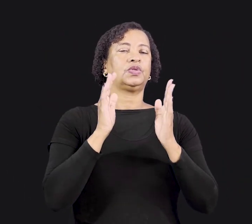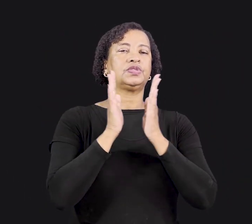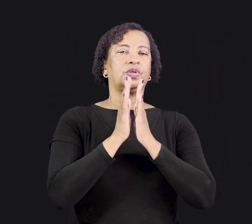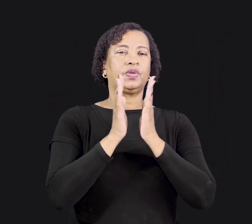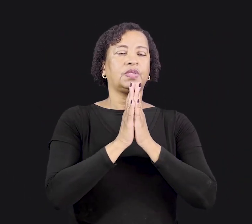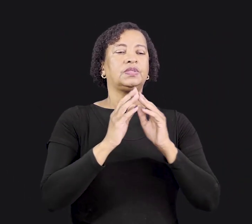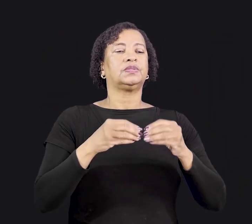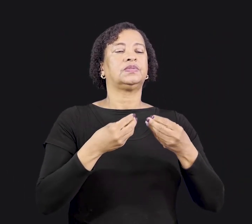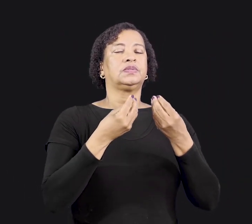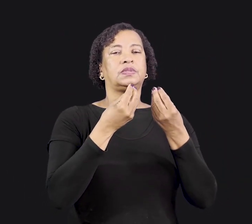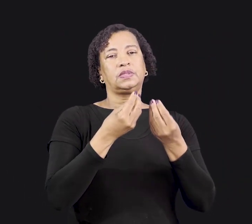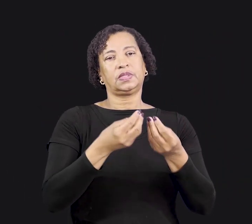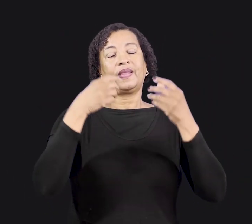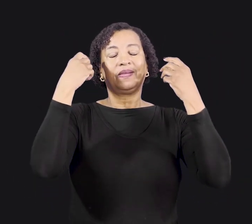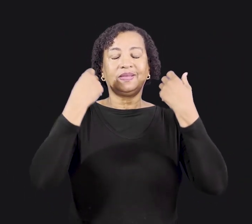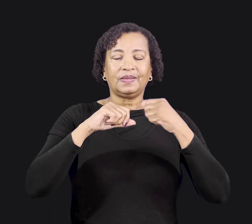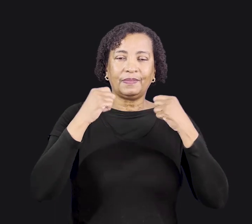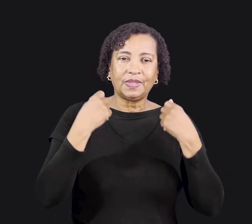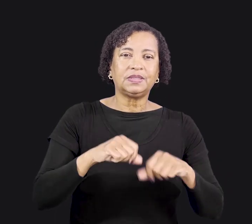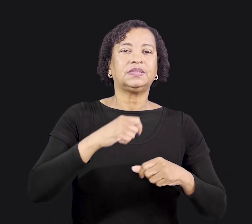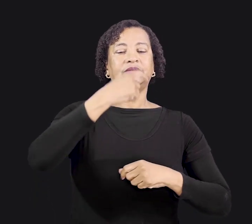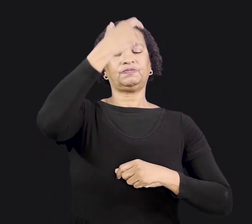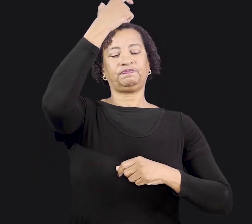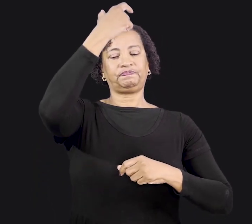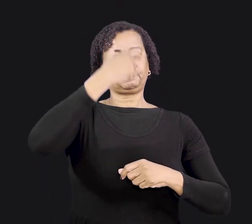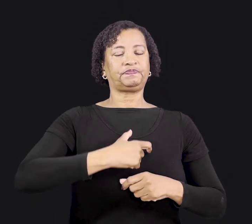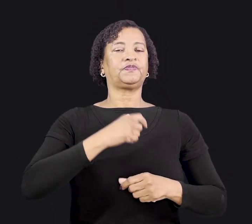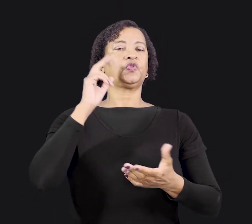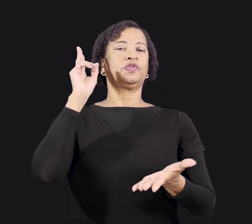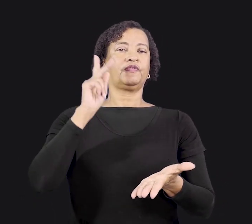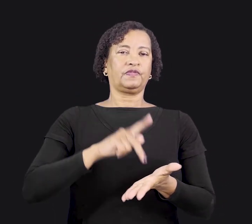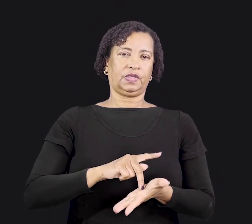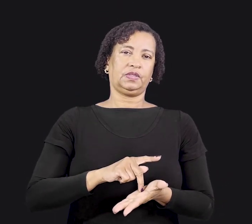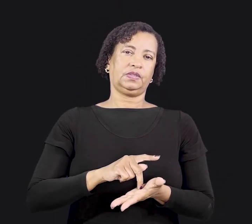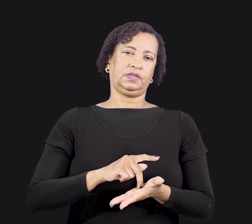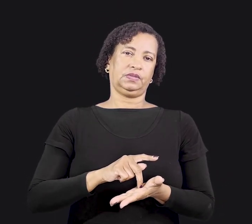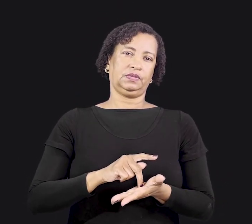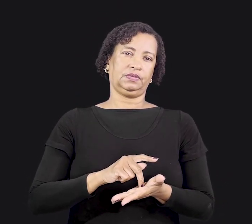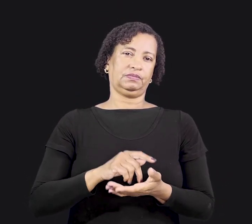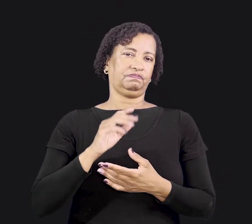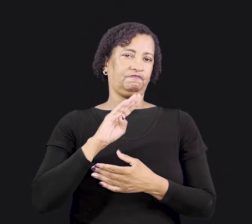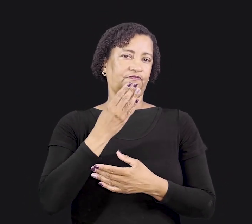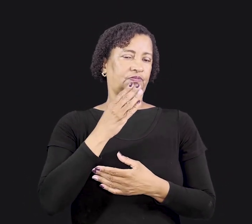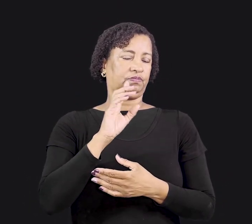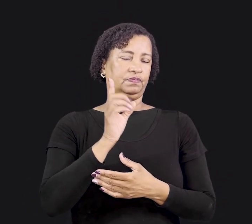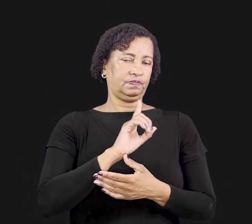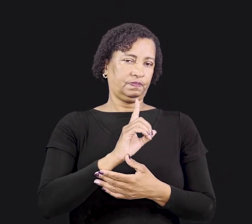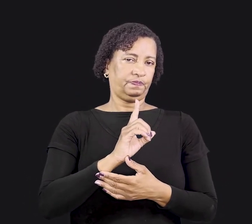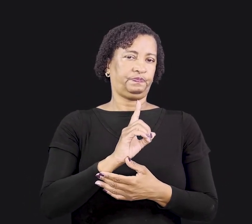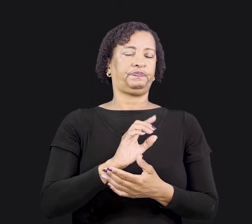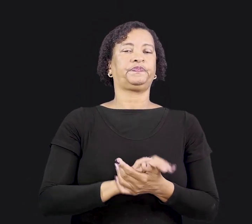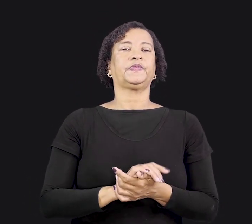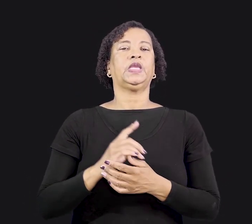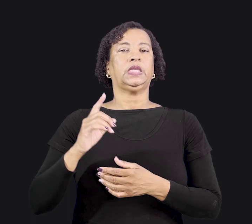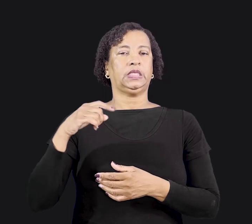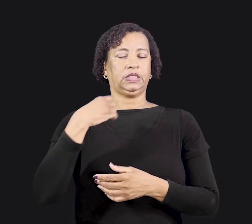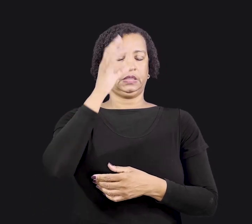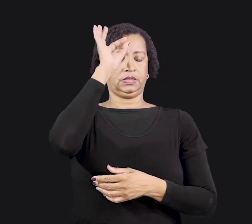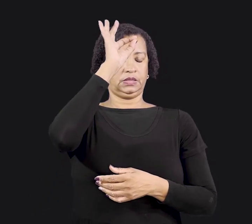nossas orações devem ser atitudes verticais, não horizontais. E que essa disciplina espiritual do